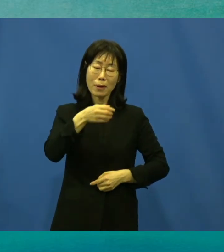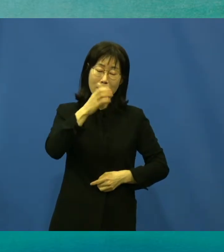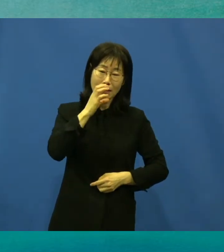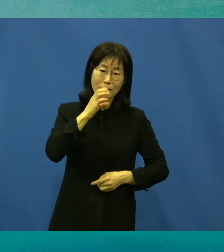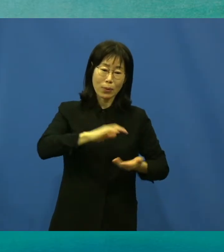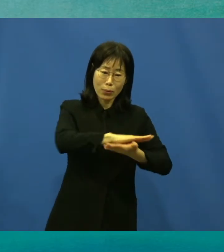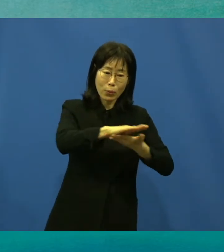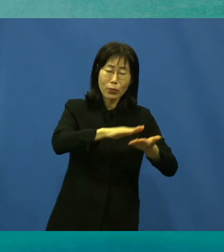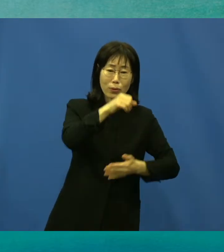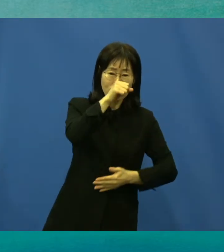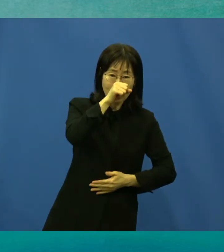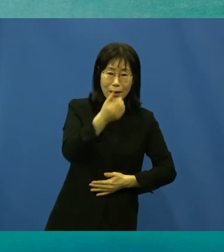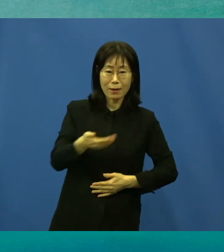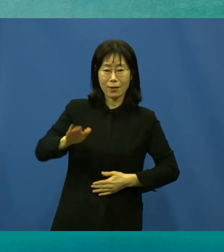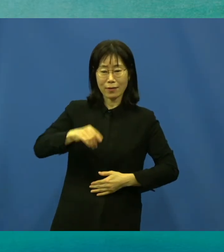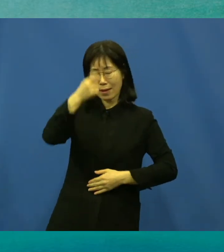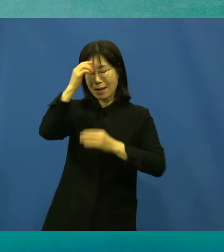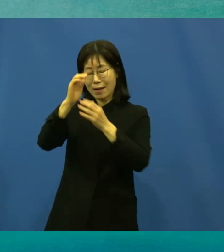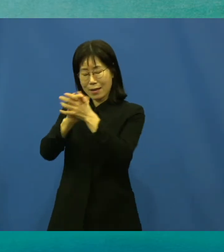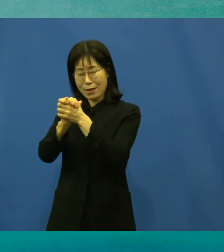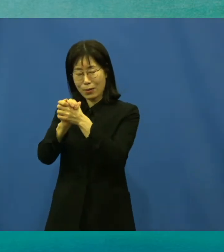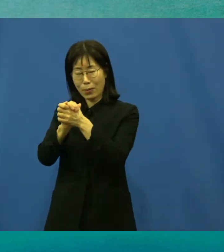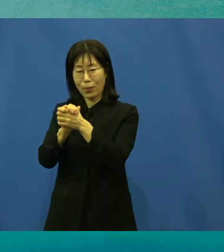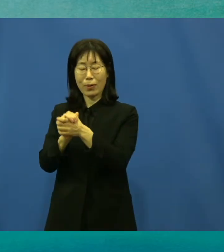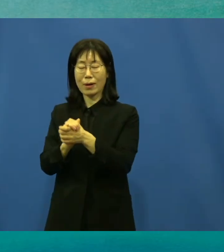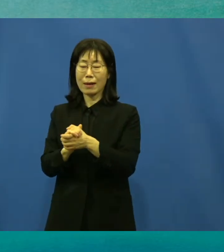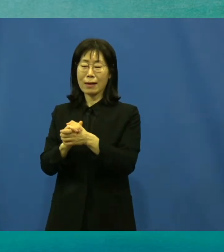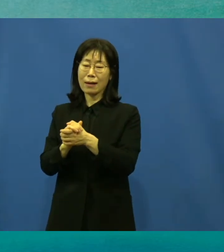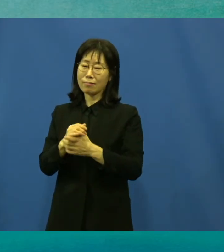각종 행사들에 밀려 기도는 비인기 종목입니다.